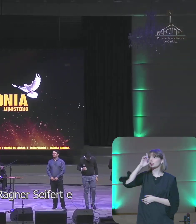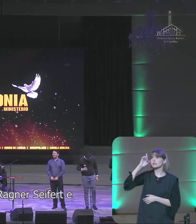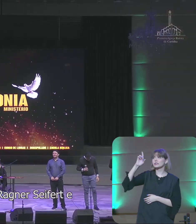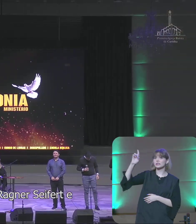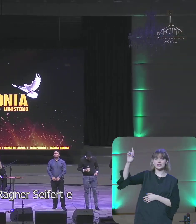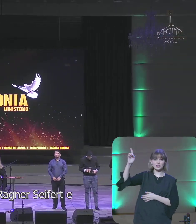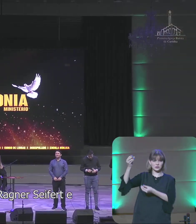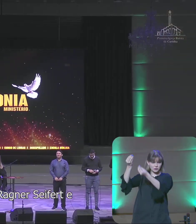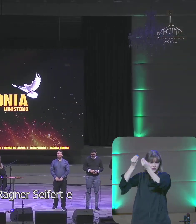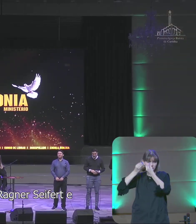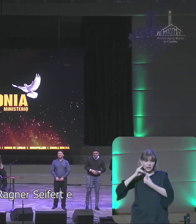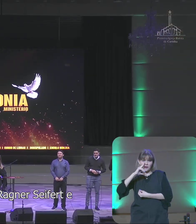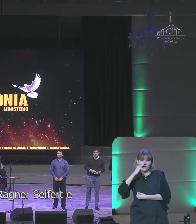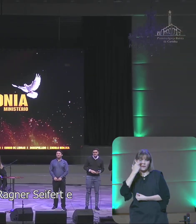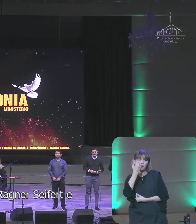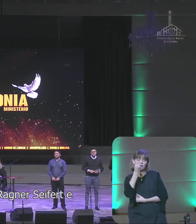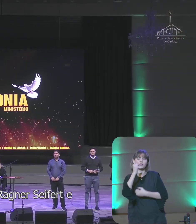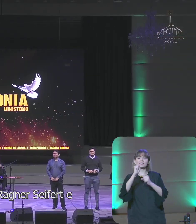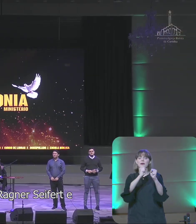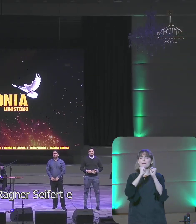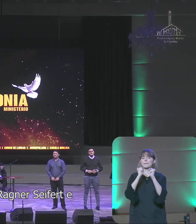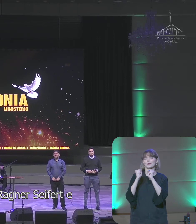graça e do seu poder. Amém.